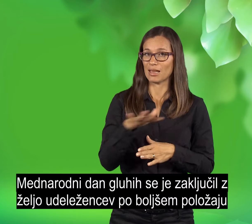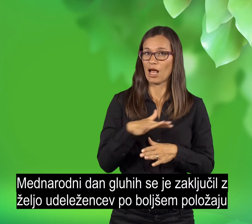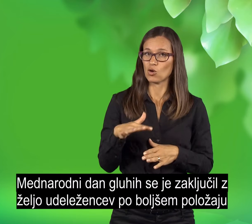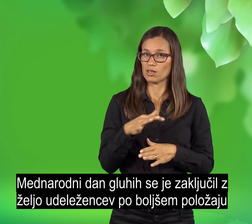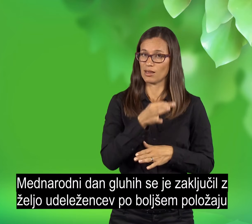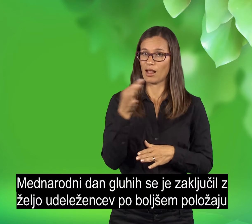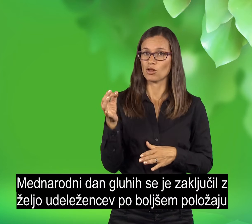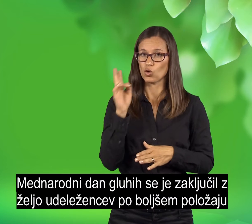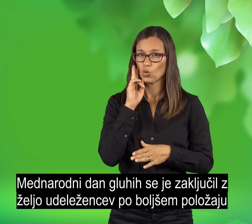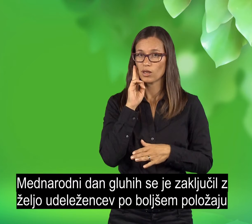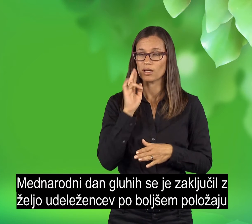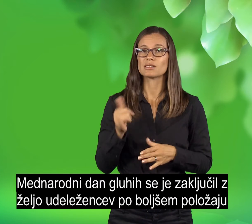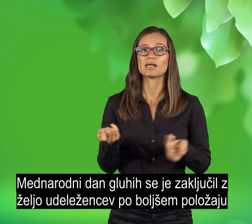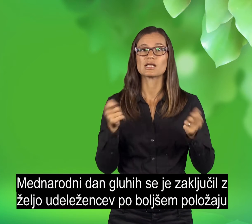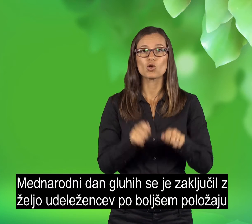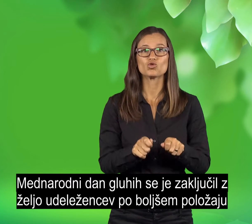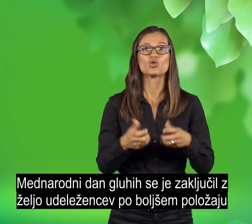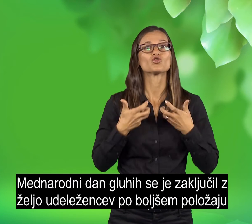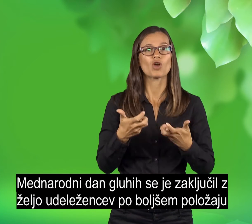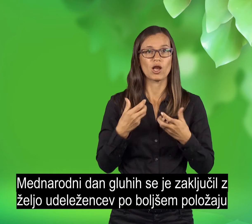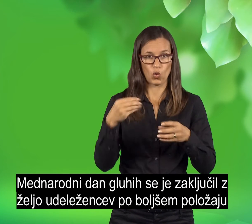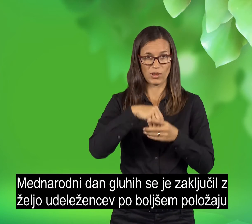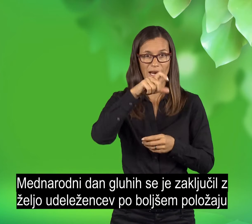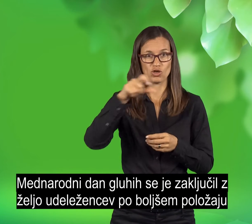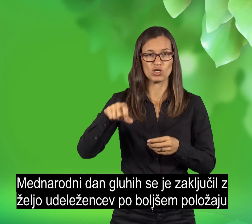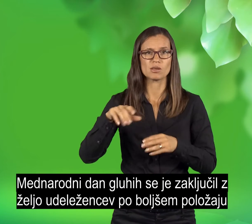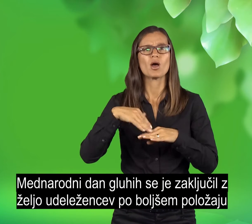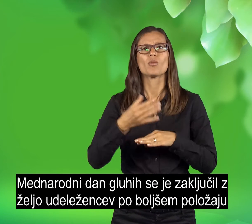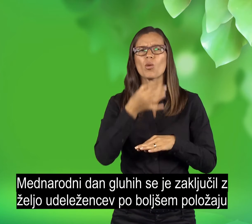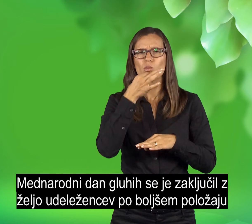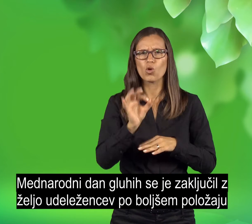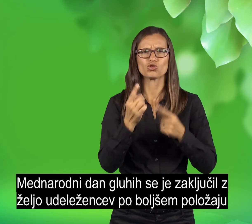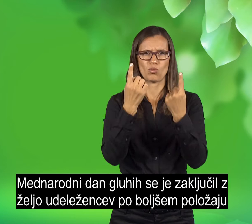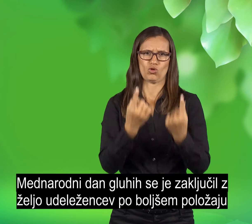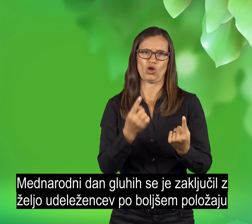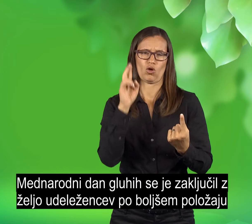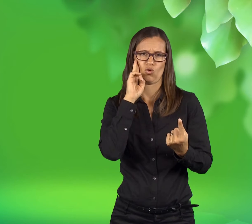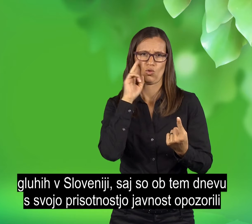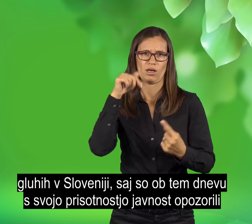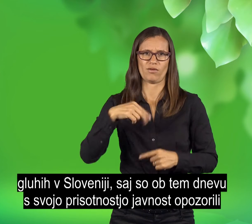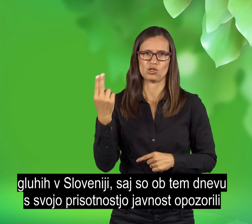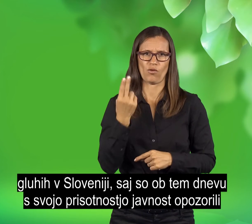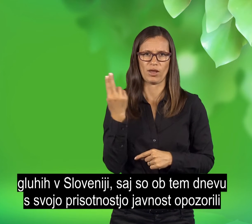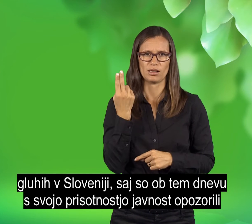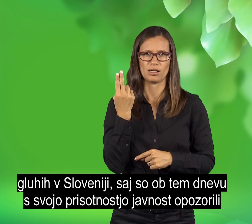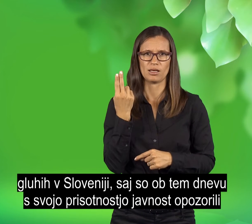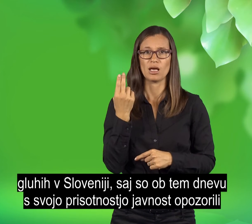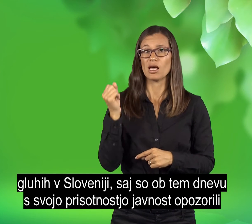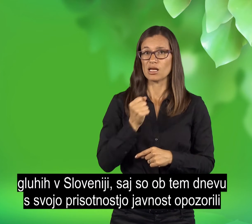Mednarodni dan gluhih se je zaključil z željo udeležencev po boljšem položaju gluhih v Sloveniji, saj so ob tem dnevu s